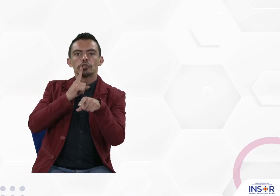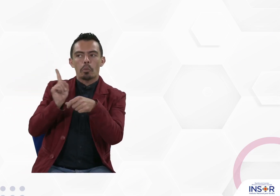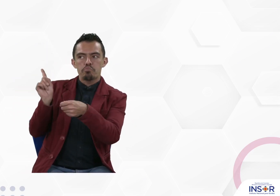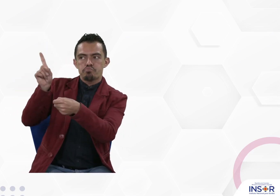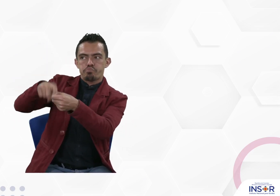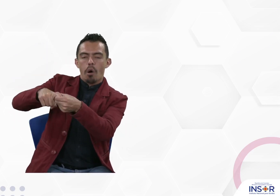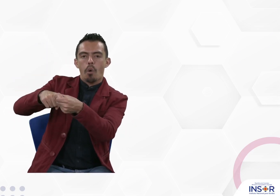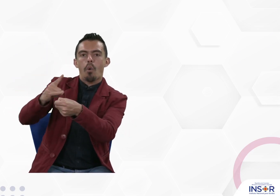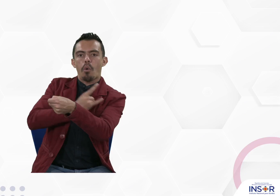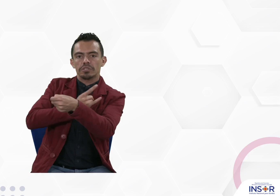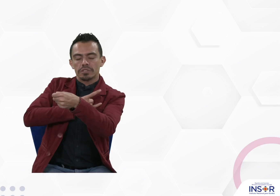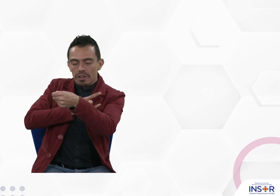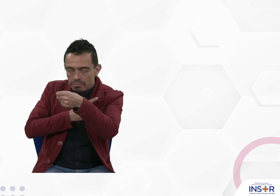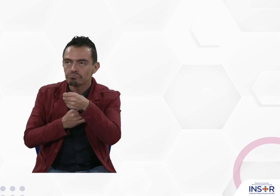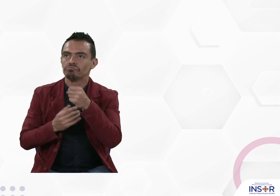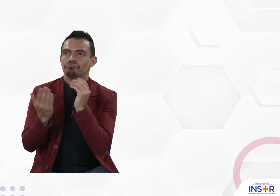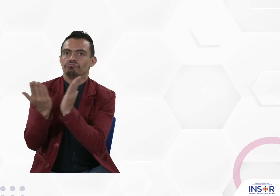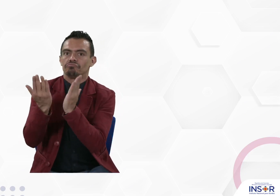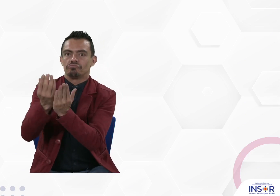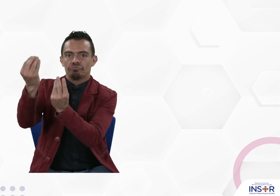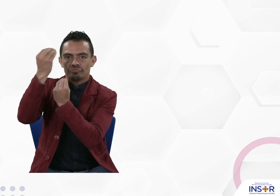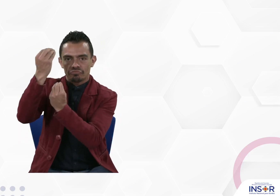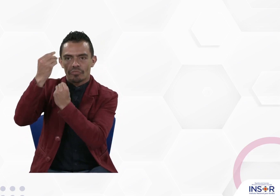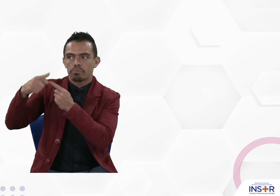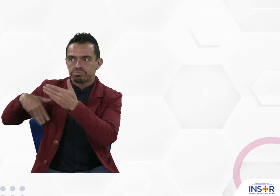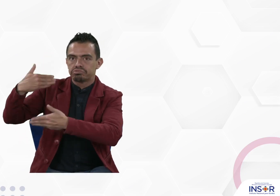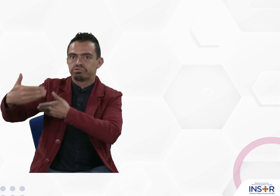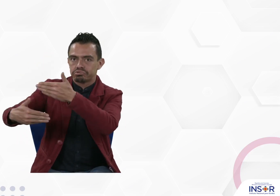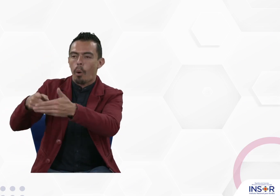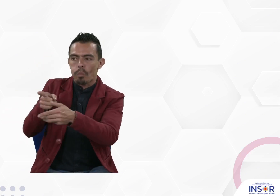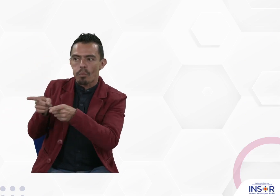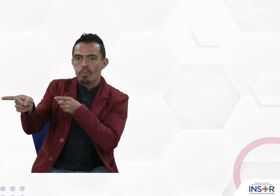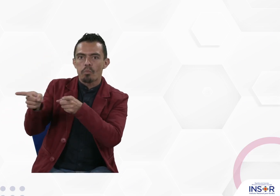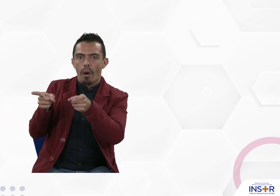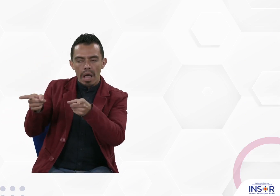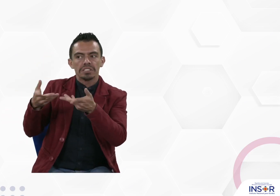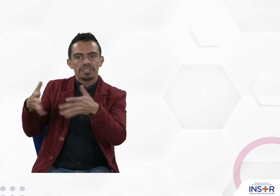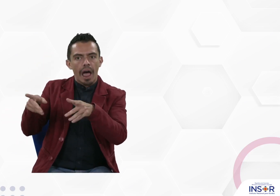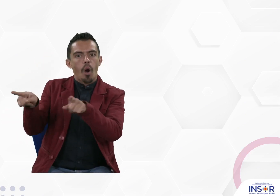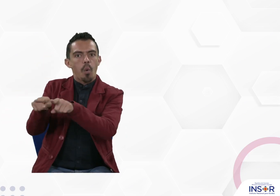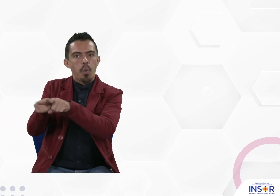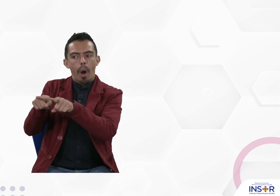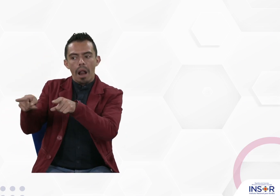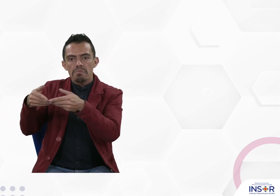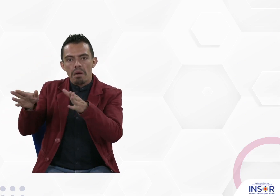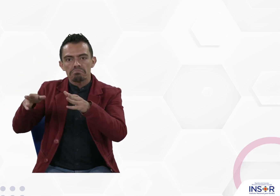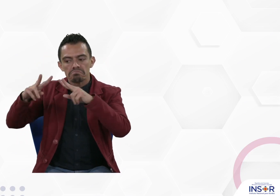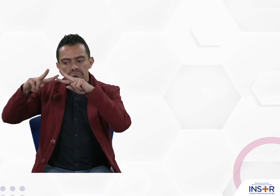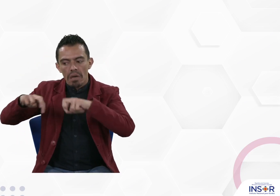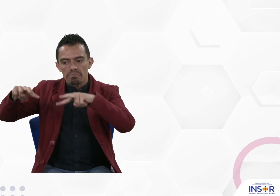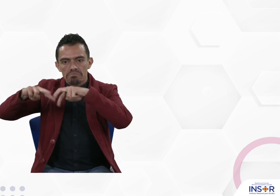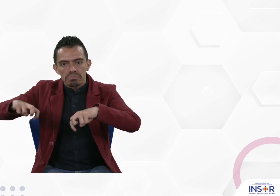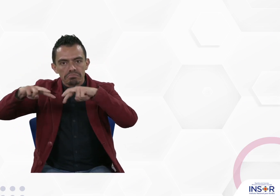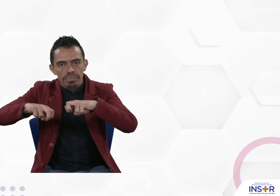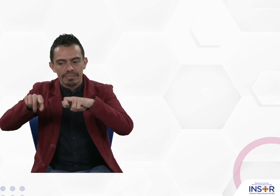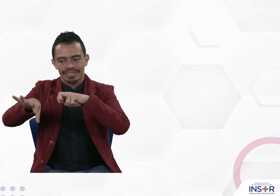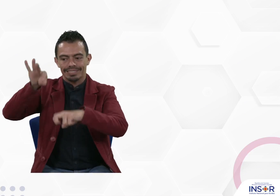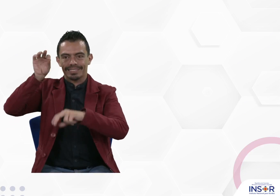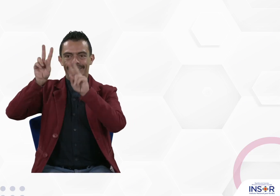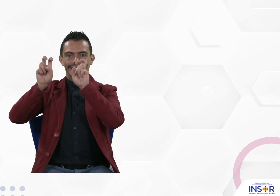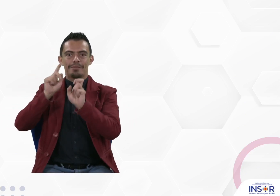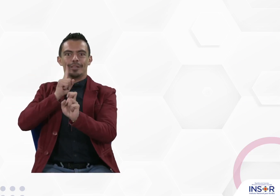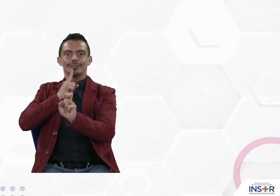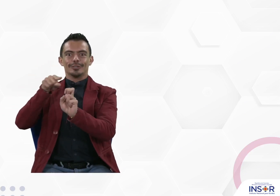que hay personas sordas que se están sumando a esos niveles de educación posgradual, y esto pues nos permite a que se abra, no